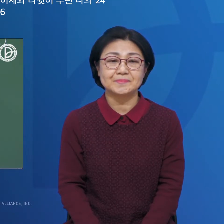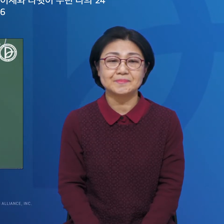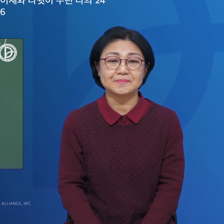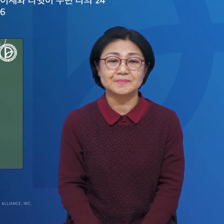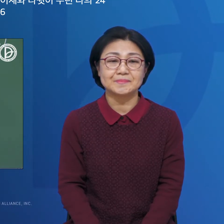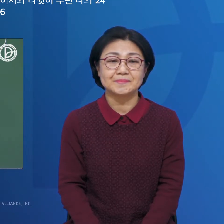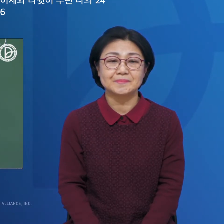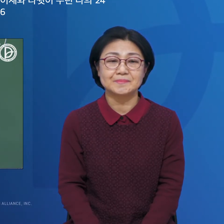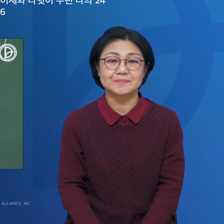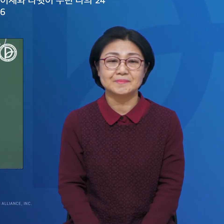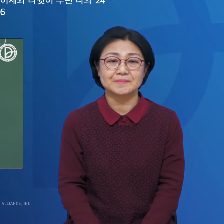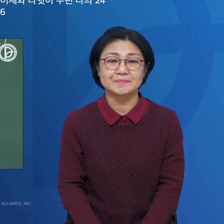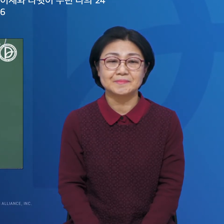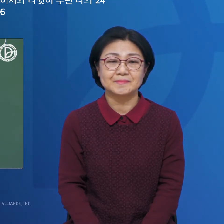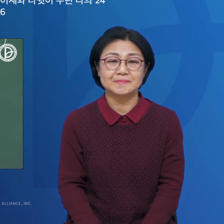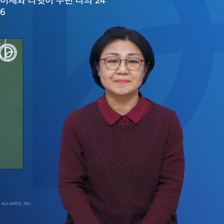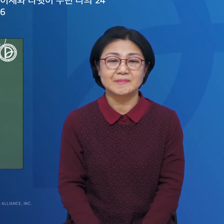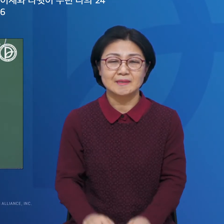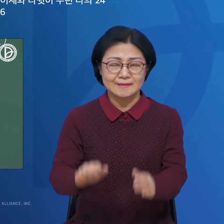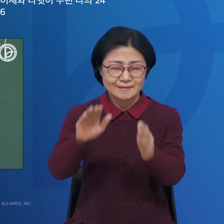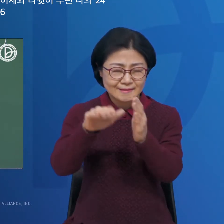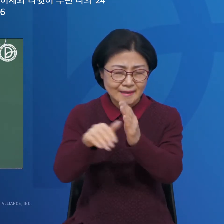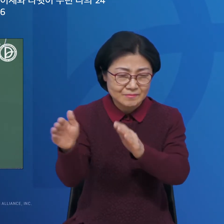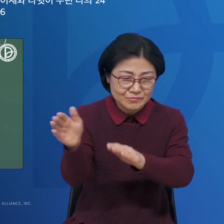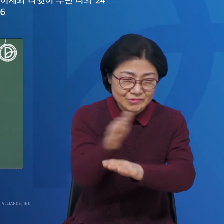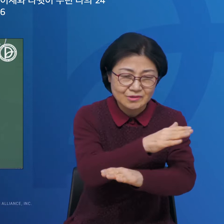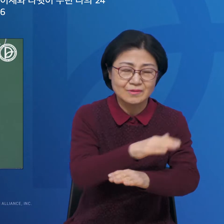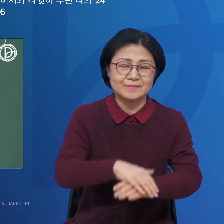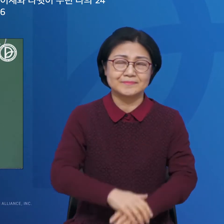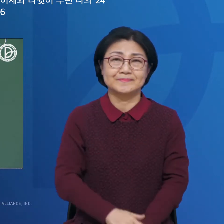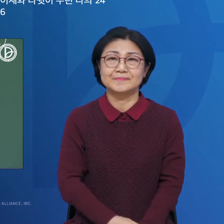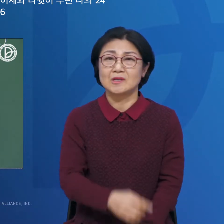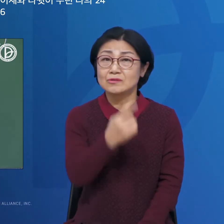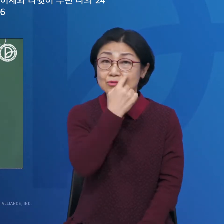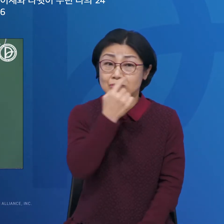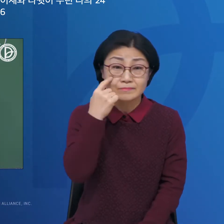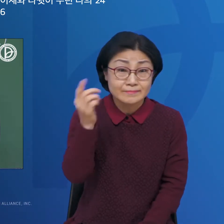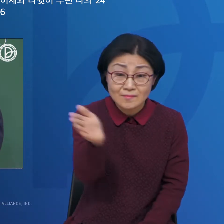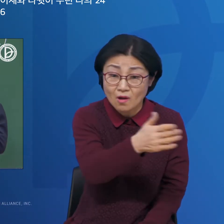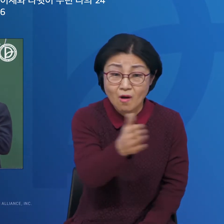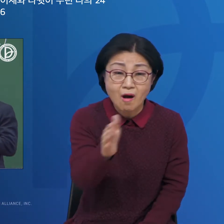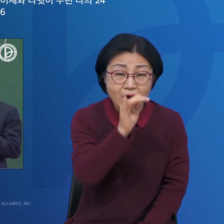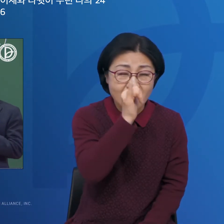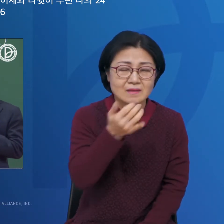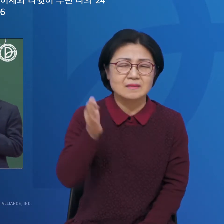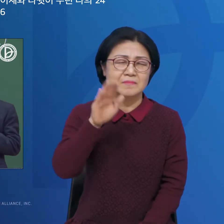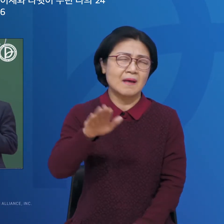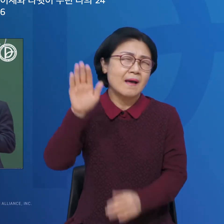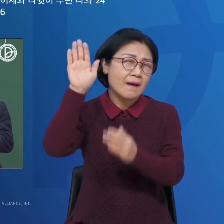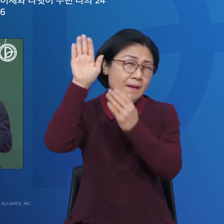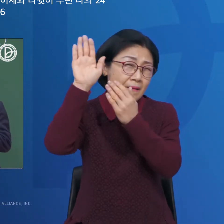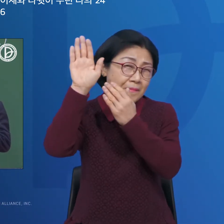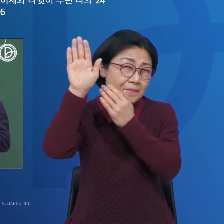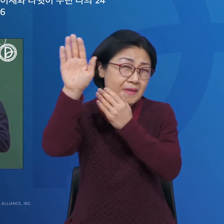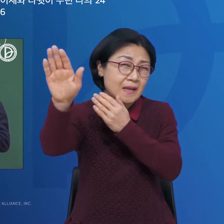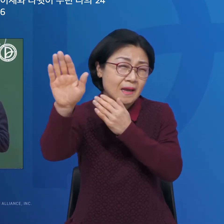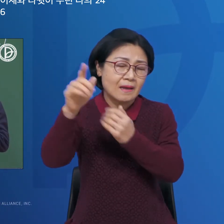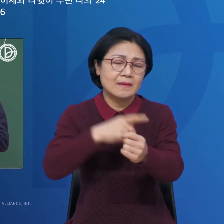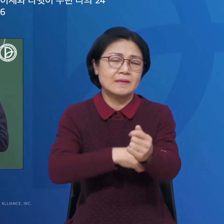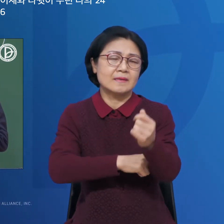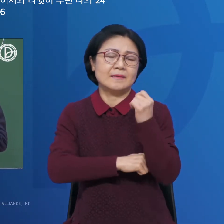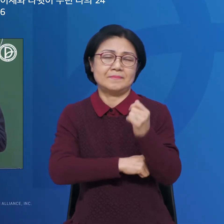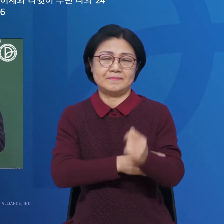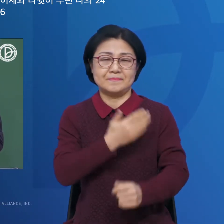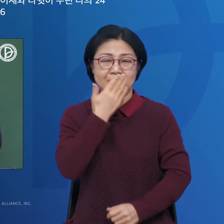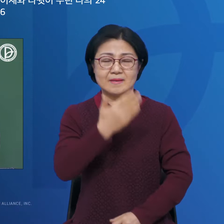굉장한 힘이 생기면서요. Unseen to the eye, we will gain great strength 미래가 보이기 시작. and then start to see the future.